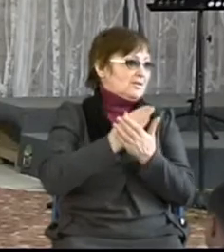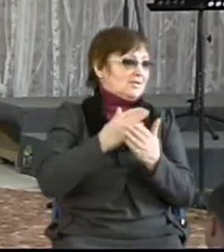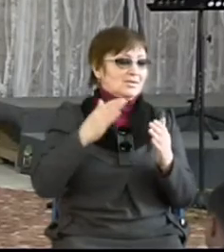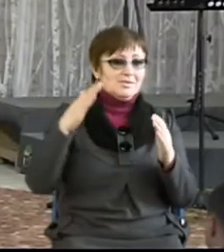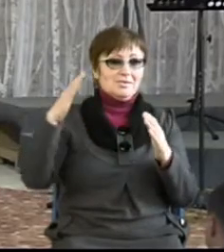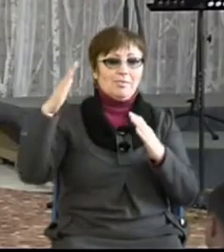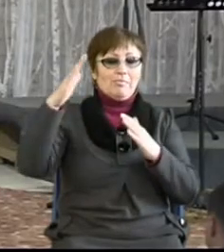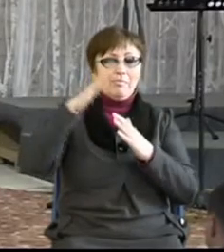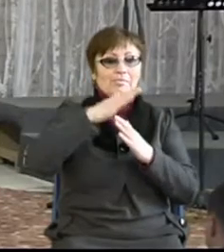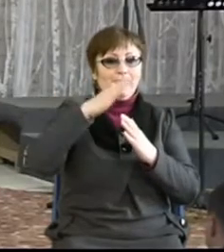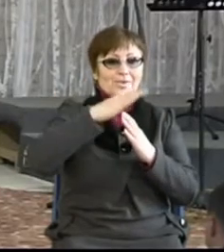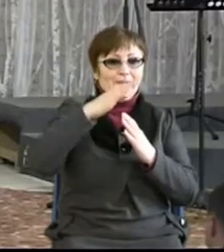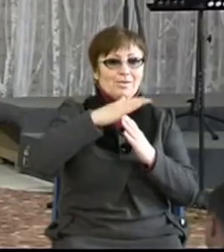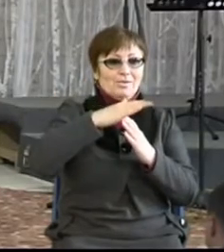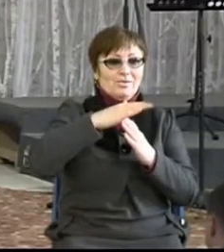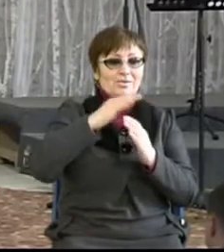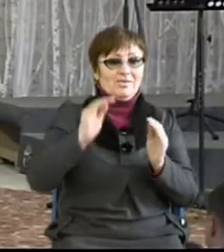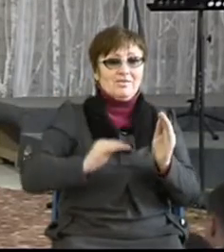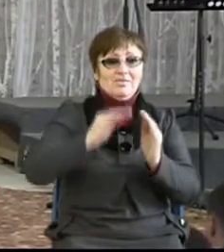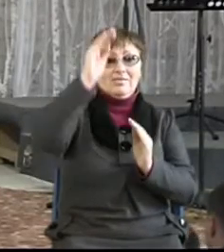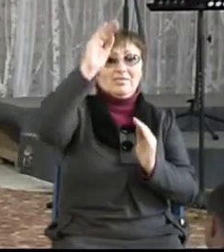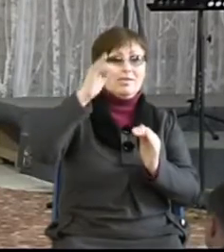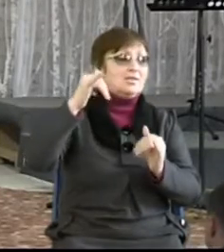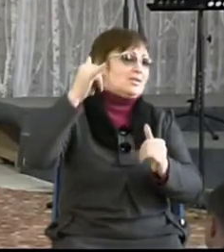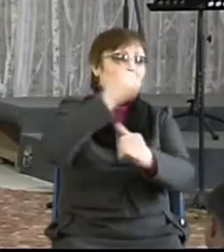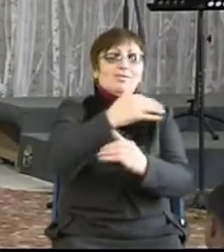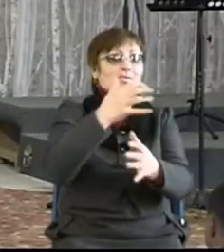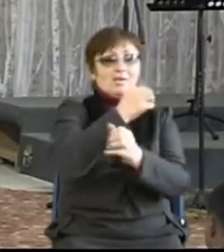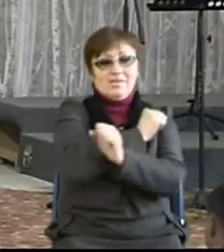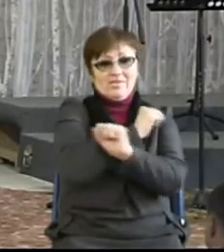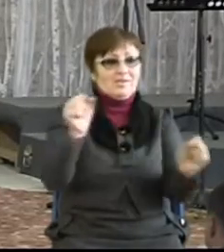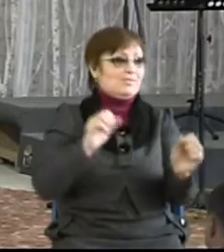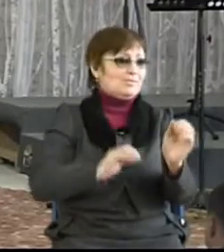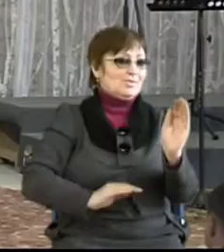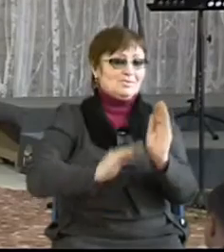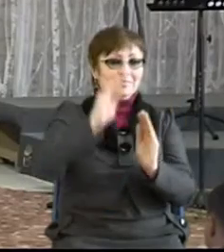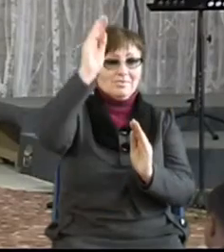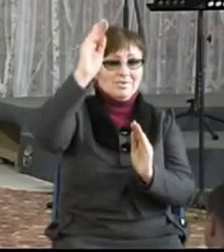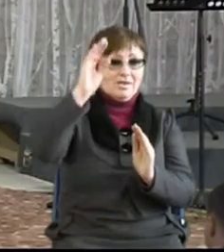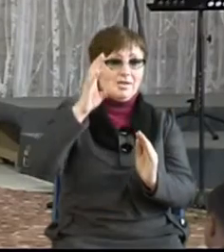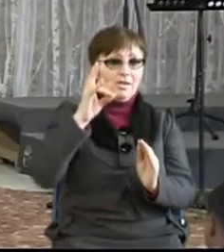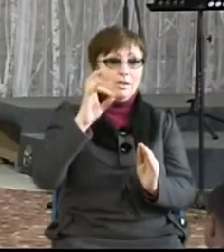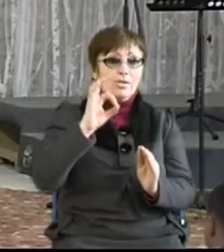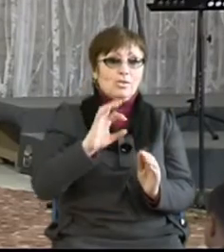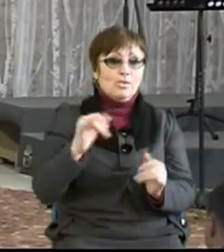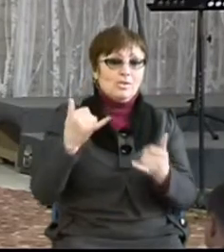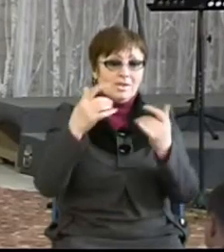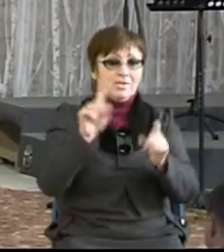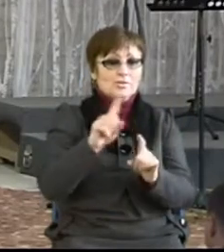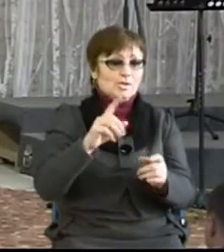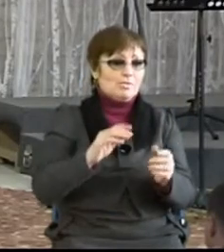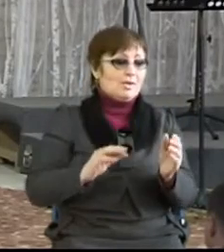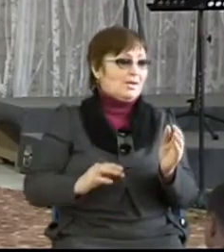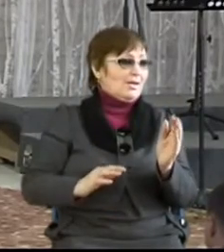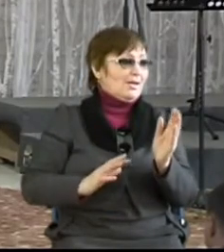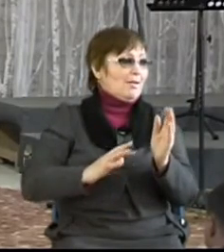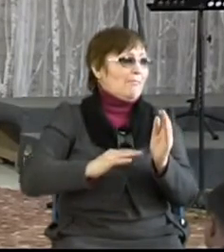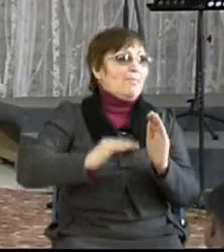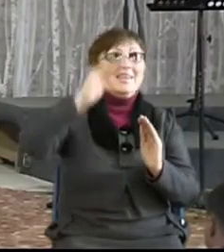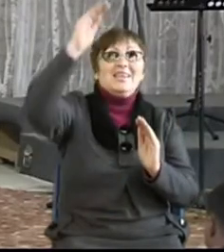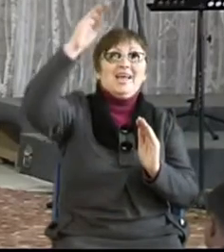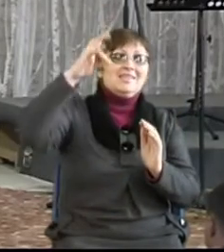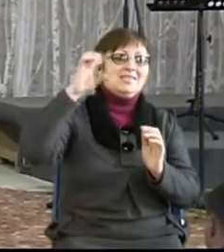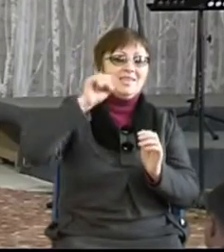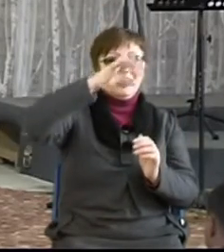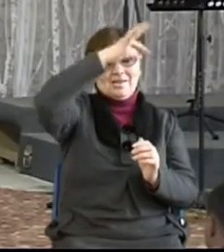да? Самая большая гора у нас, Эверест, выше ее ты никуда не подымешься своим ходом. Но для того, чтобы подняться на небеса, для